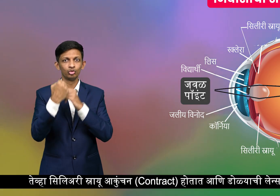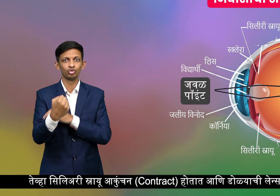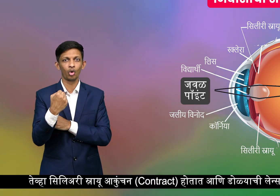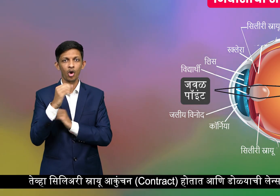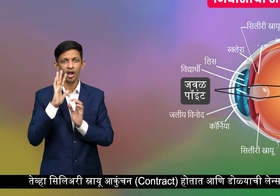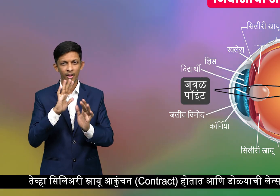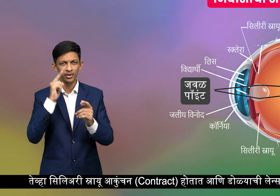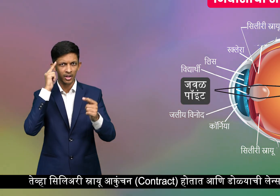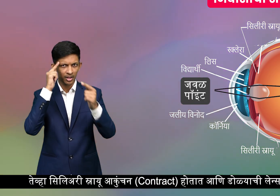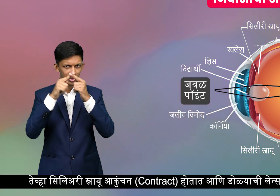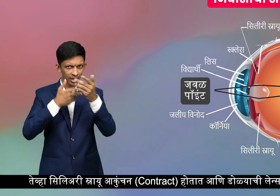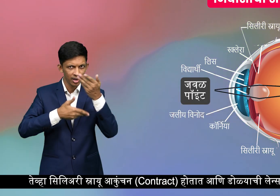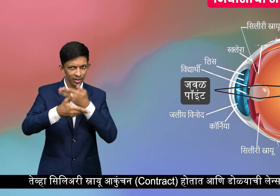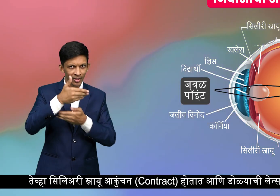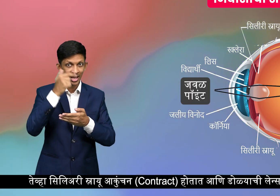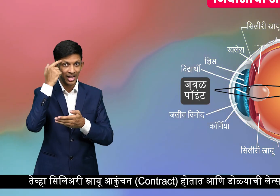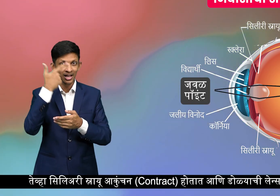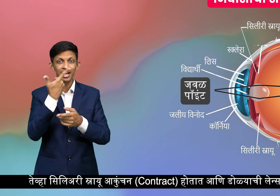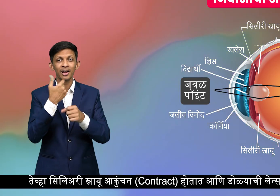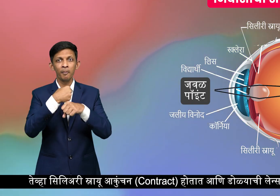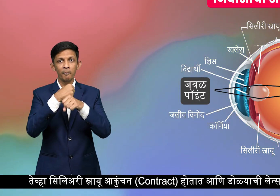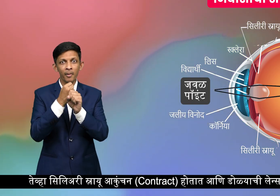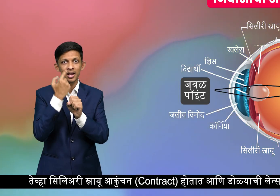डोळ्याची लेन्स जाड थिकर होते.